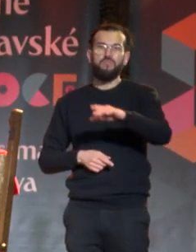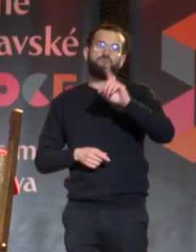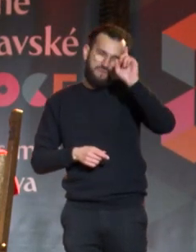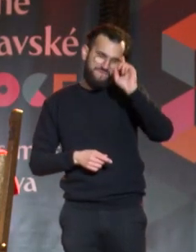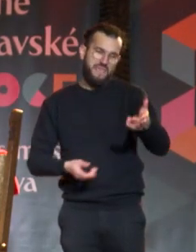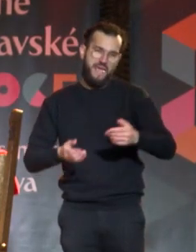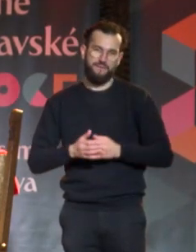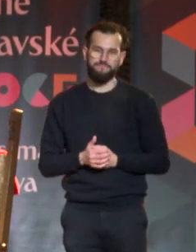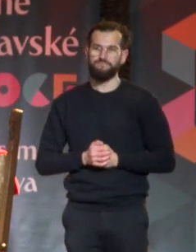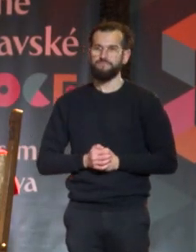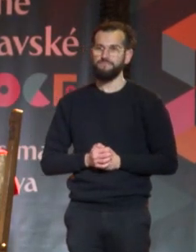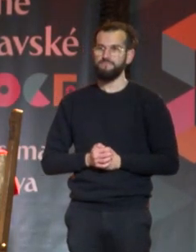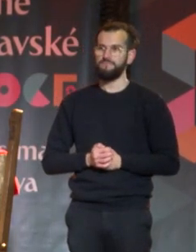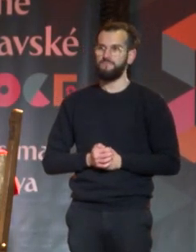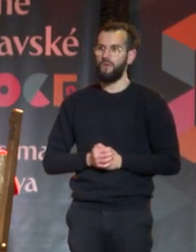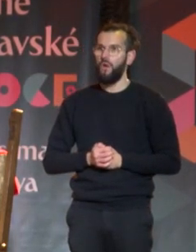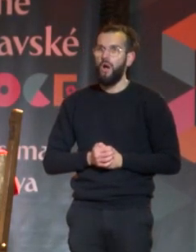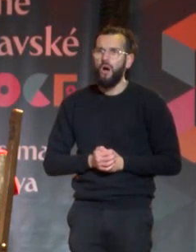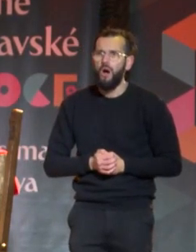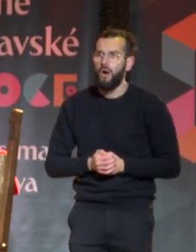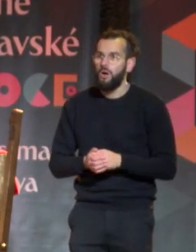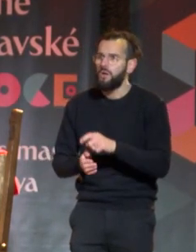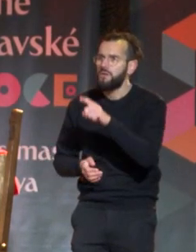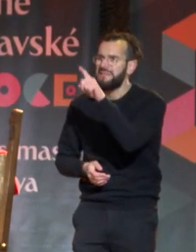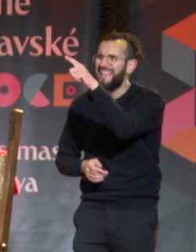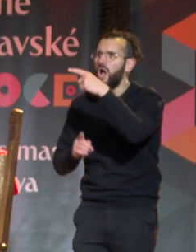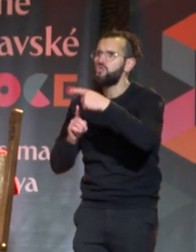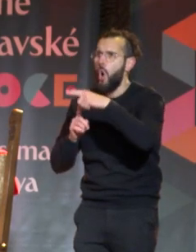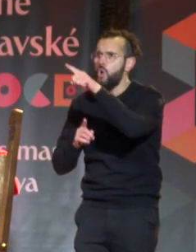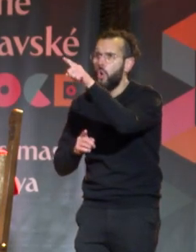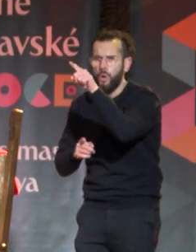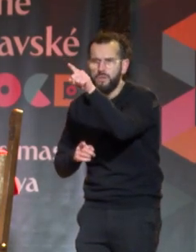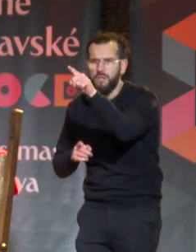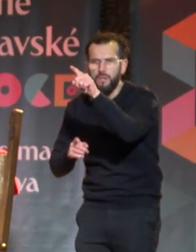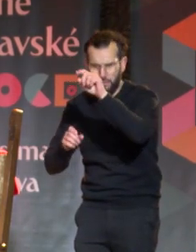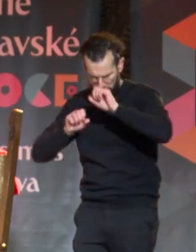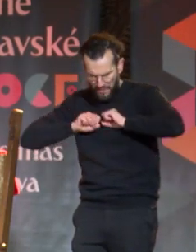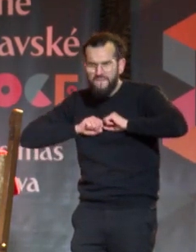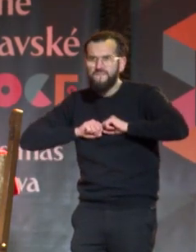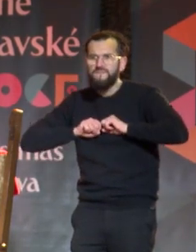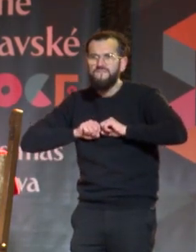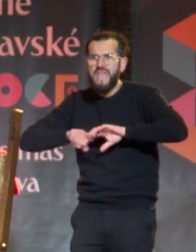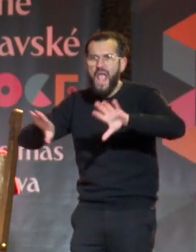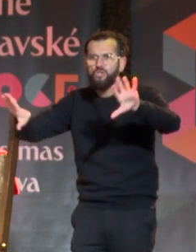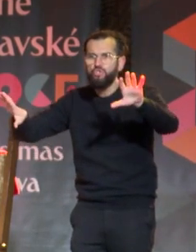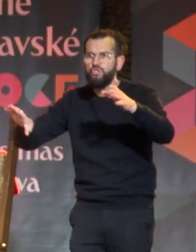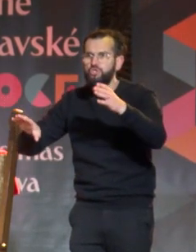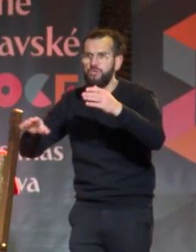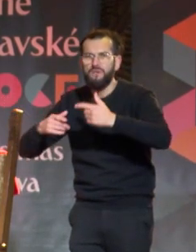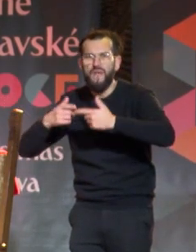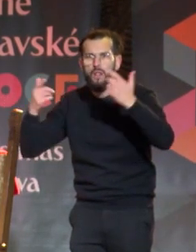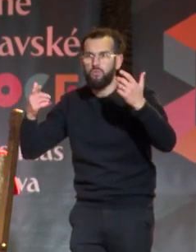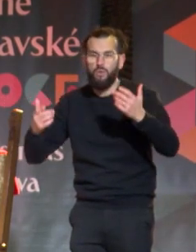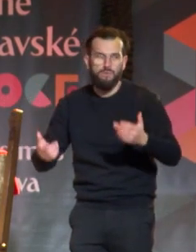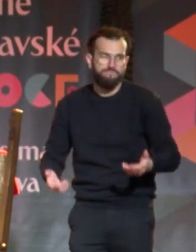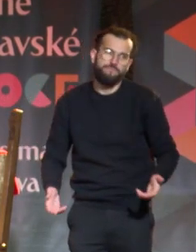dávno vedia. Ty svietiš, zašepká úžasnuto. No